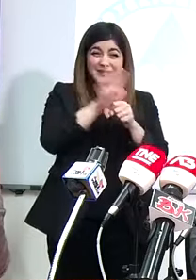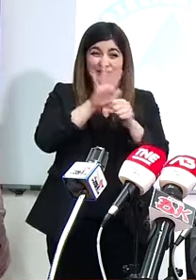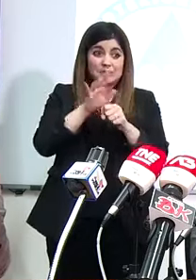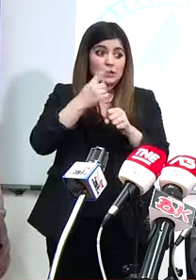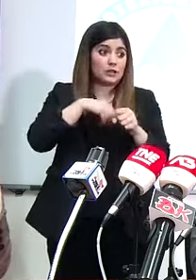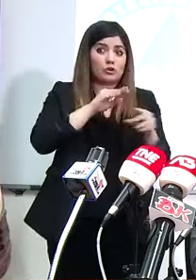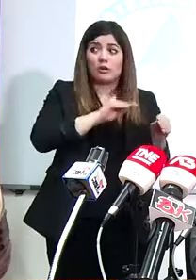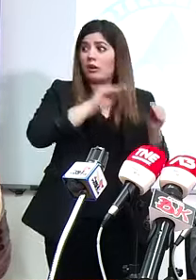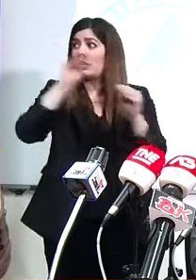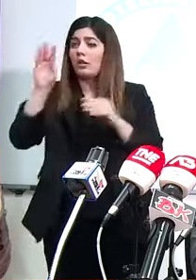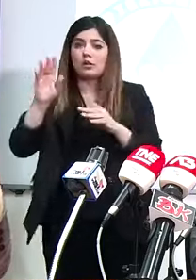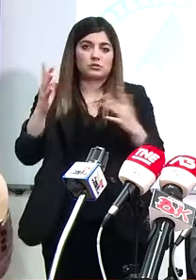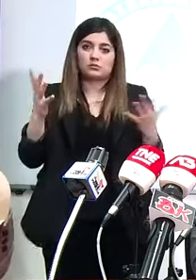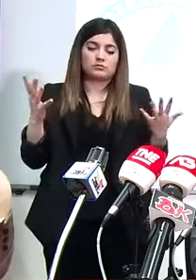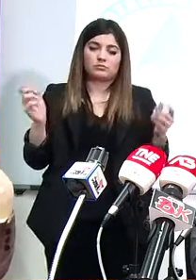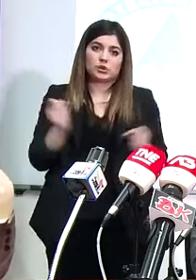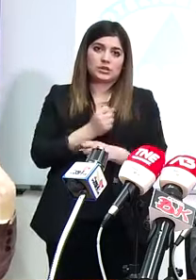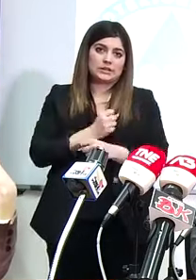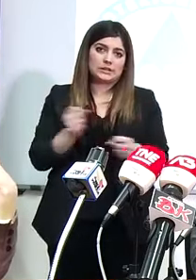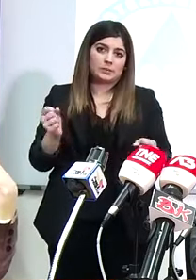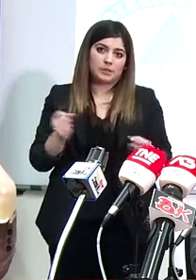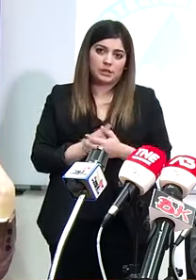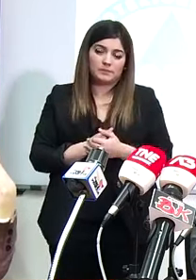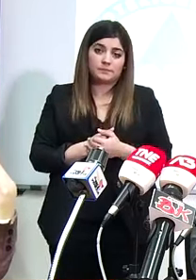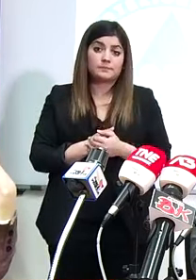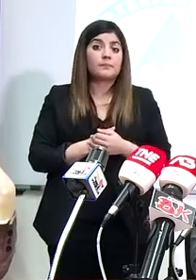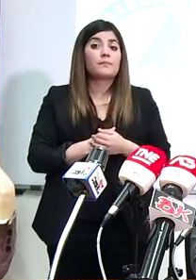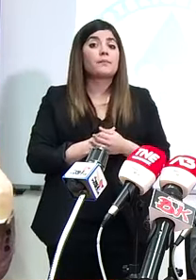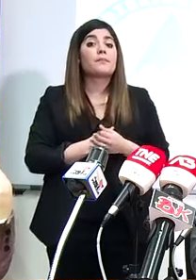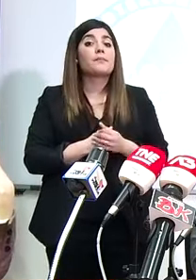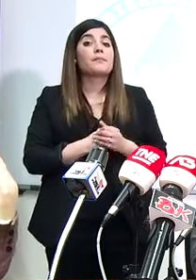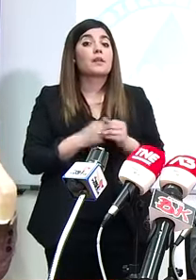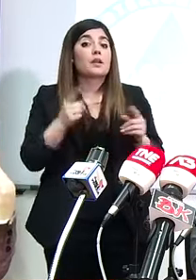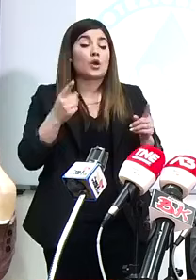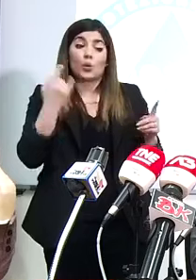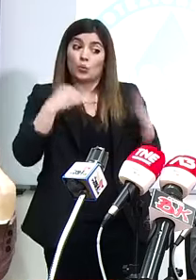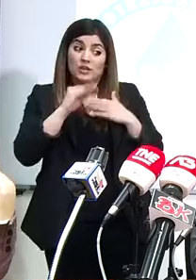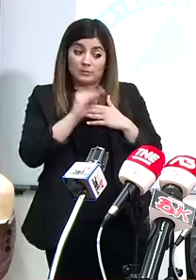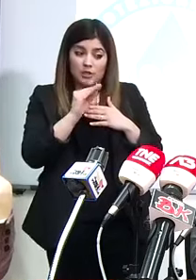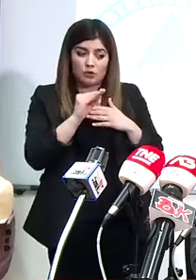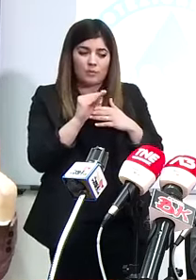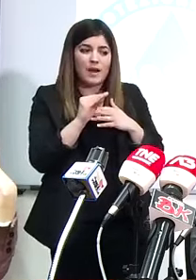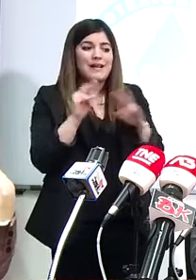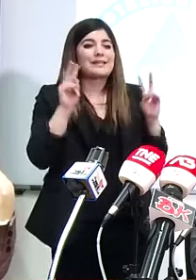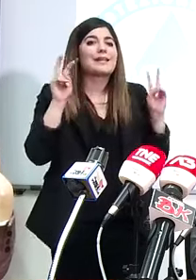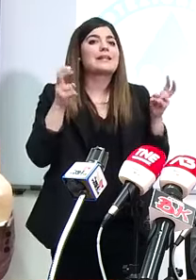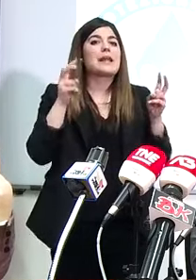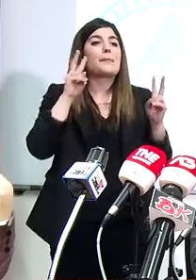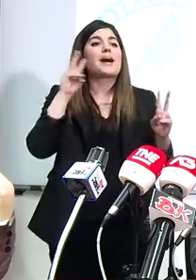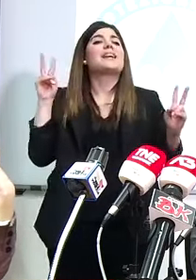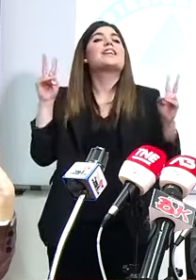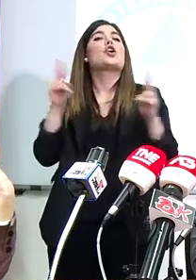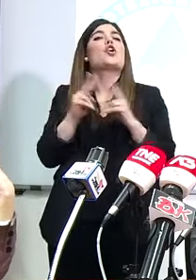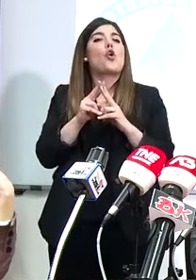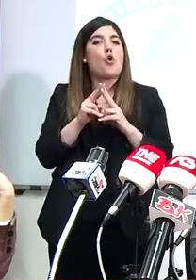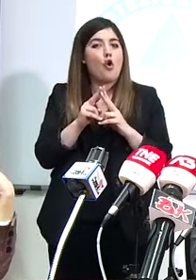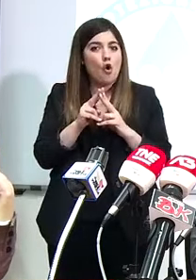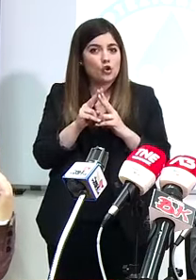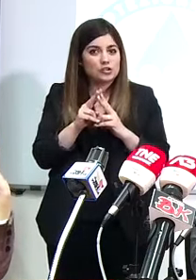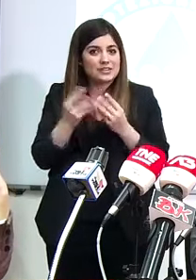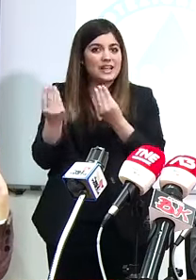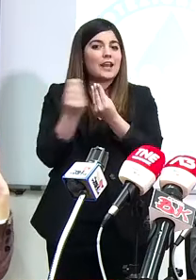corde le nostre corsie presente un'altra cosa riguardo questi incontri che avete intenzione di fare con gli altri suoi